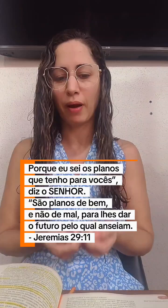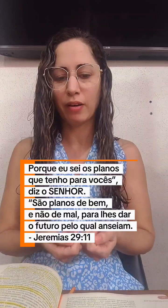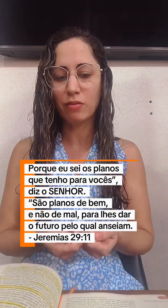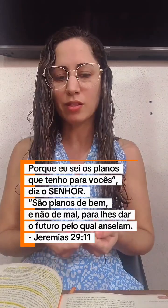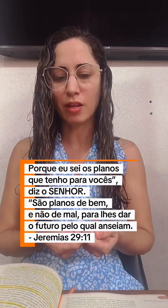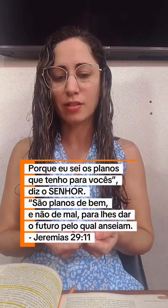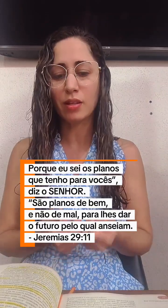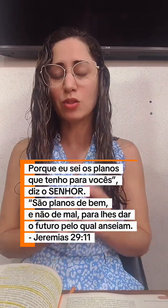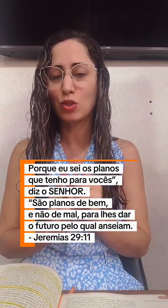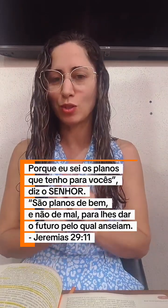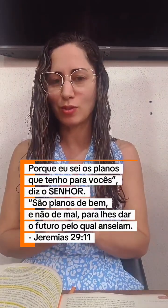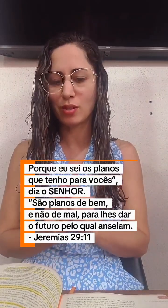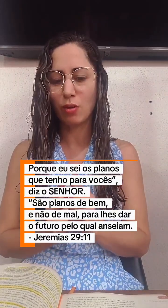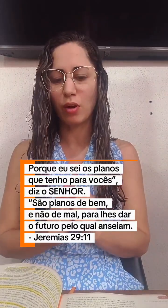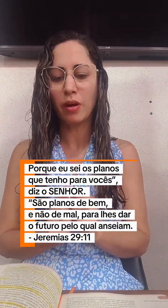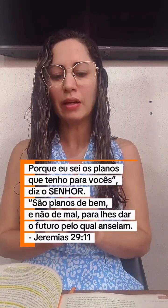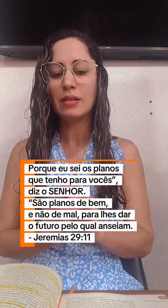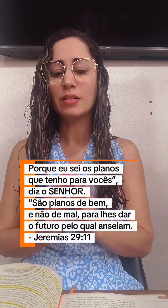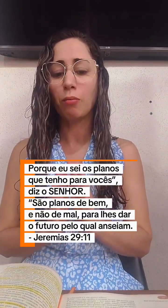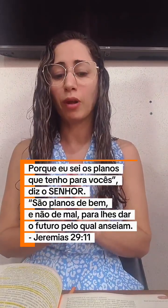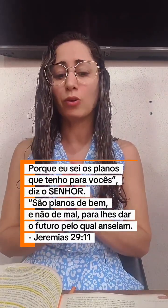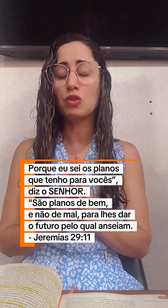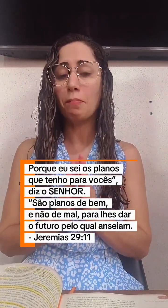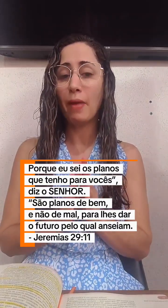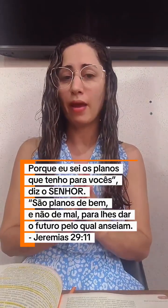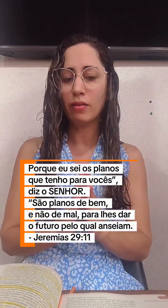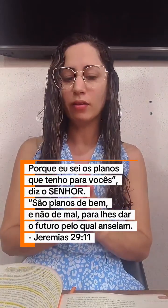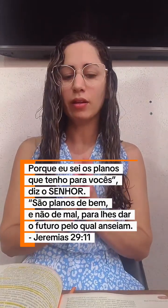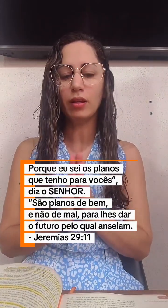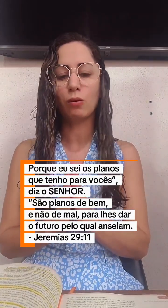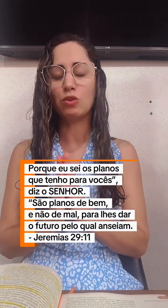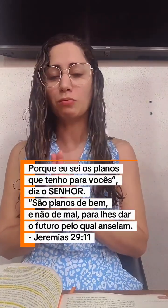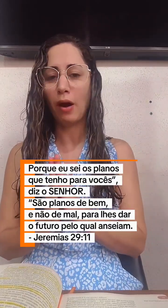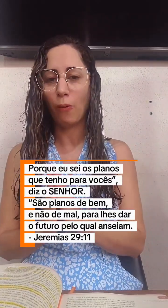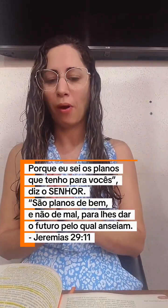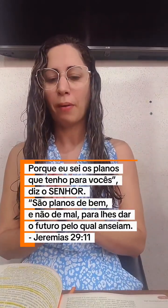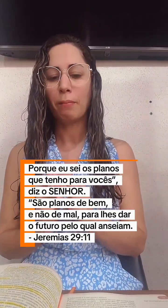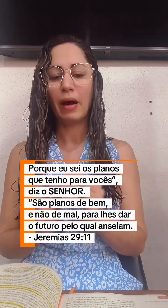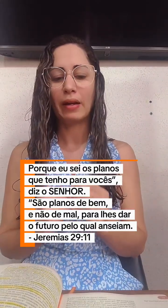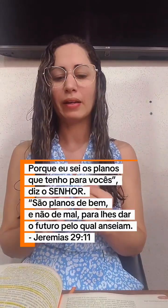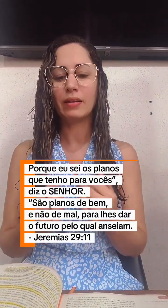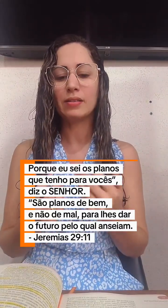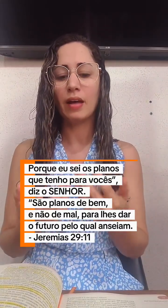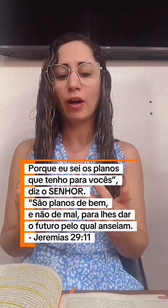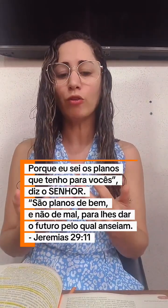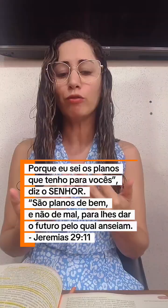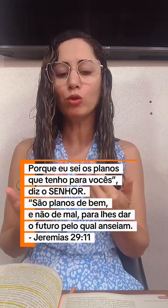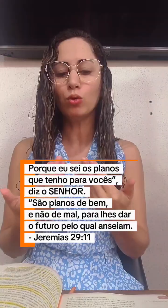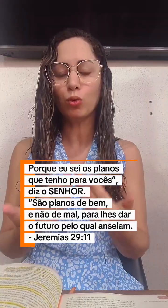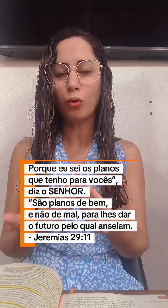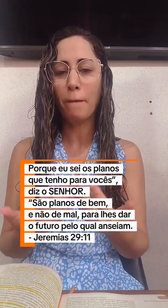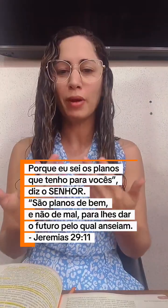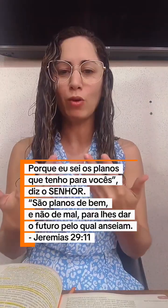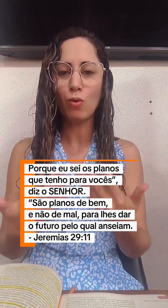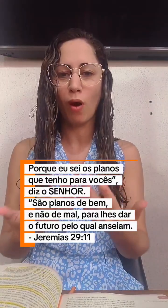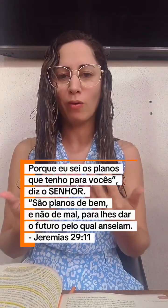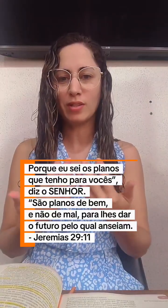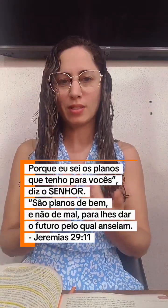para vocês, diz o Senhor. São planos de bem e não de mal, para lhes dar o futuro pelo qual